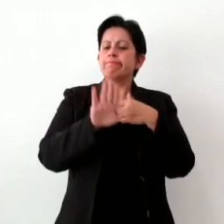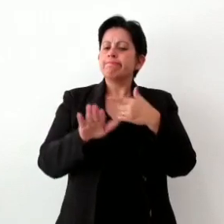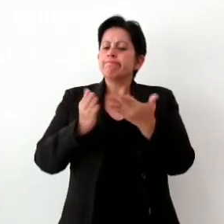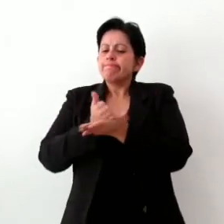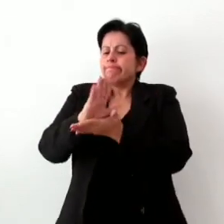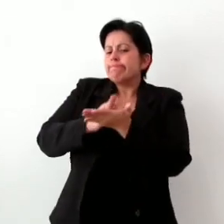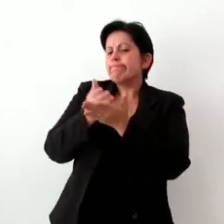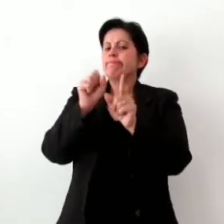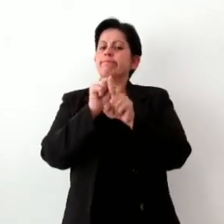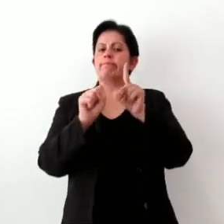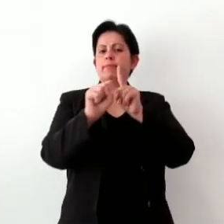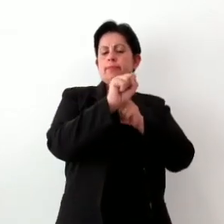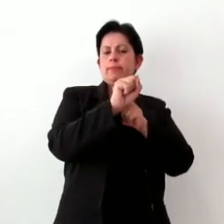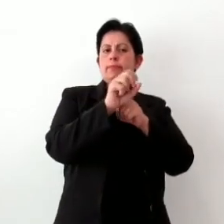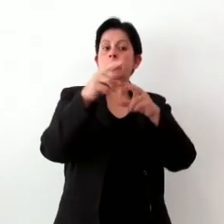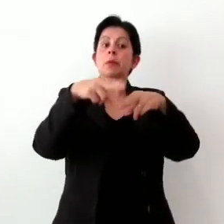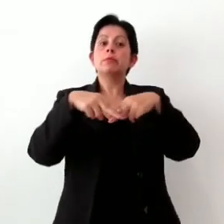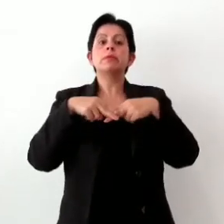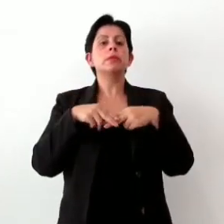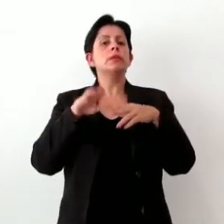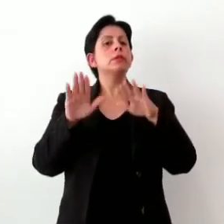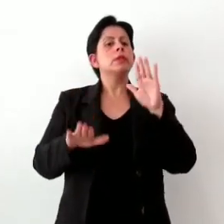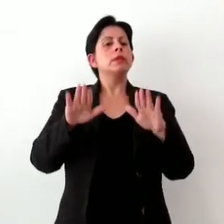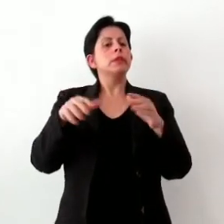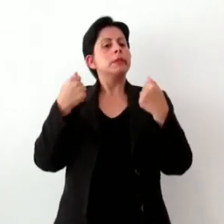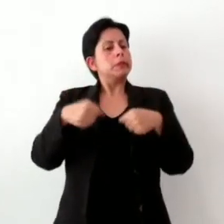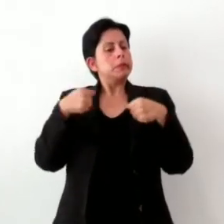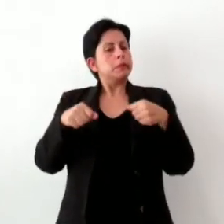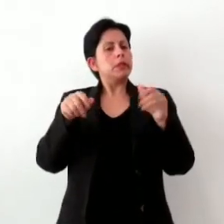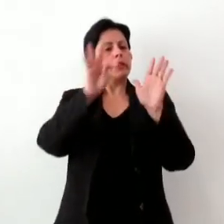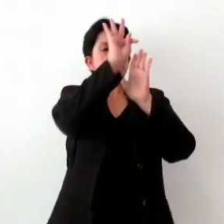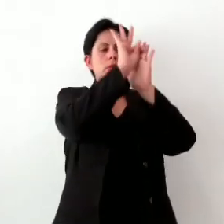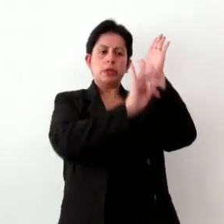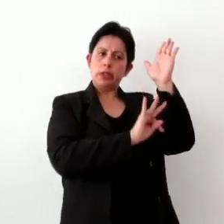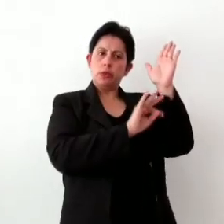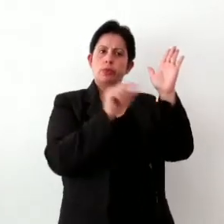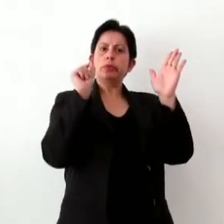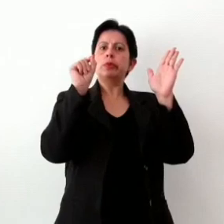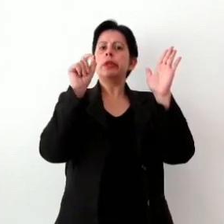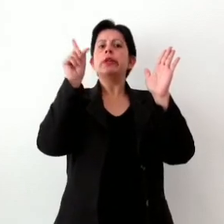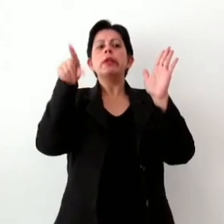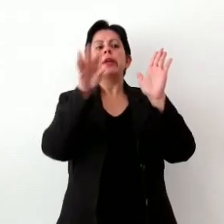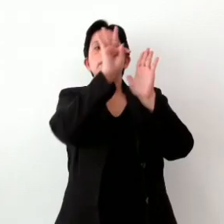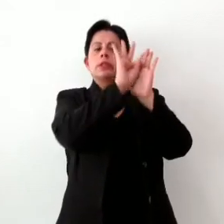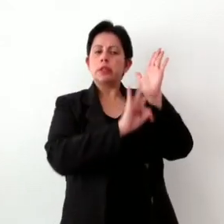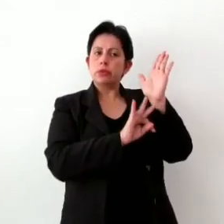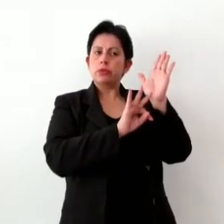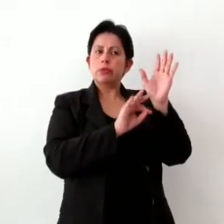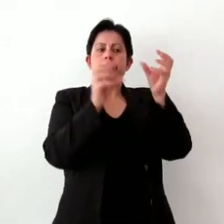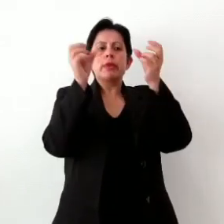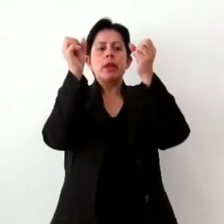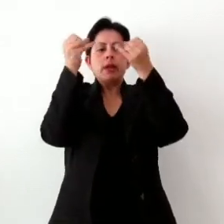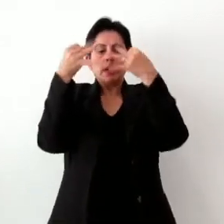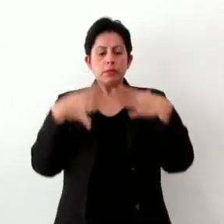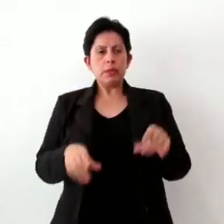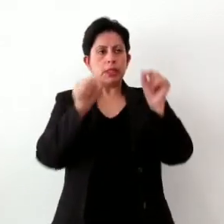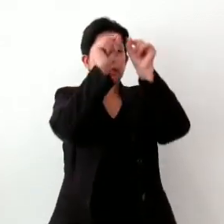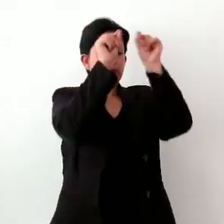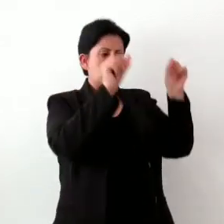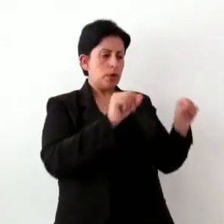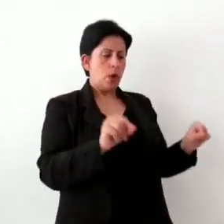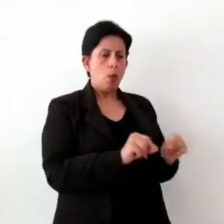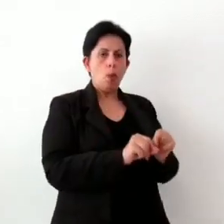nossa sociedade. É por isso que muitas vezes a gente necessita daquele paratexto, né? O que seria esse paratexto? Seria a explicação da obra,